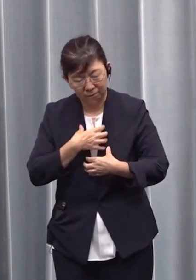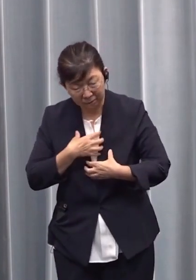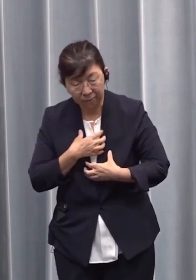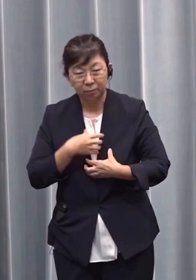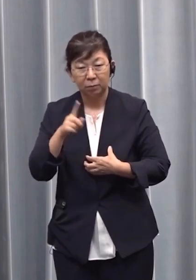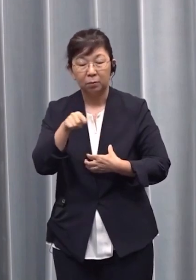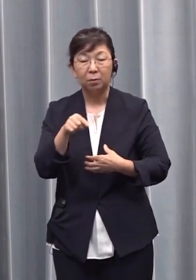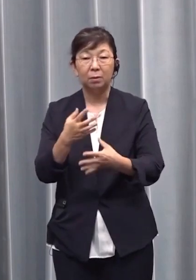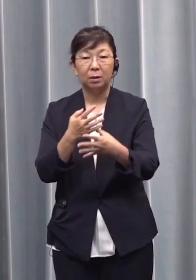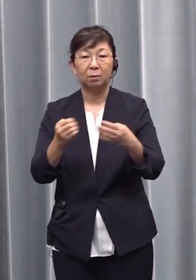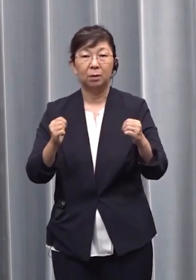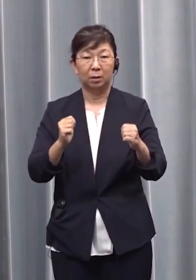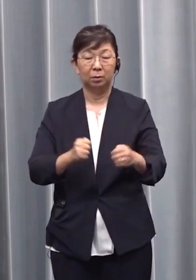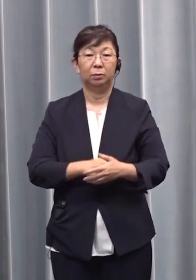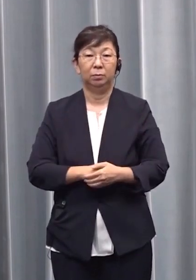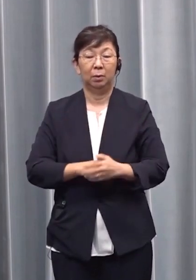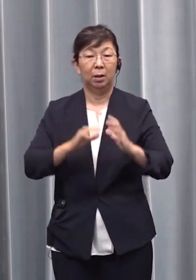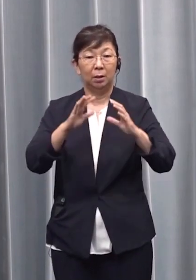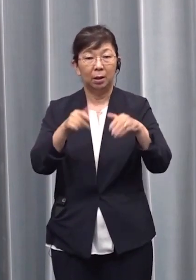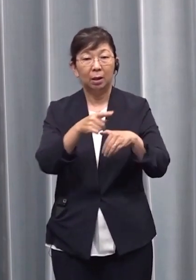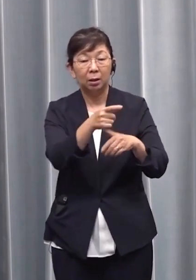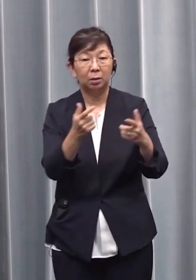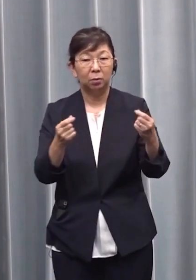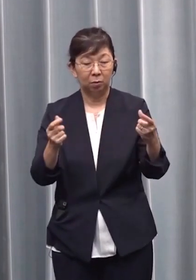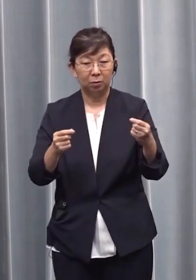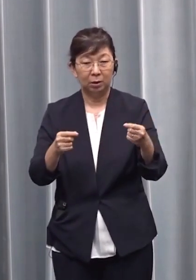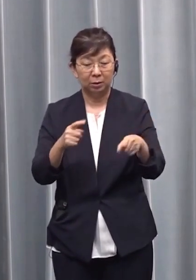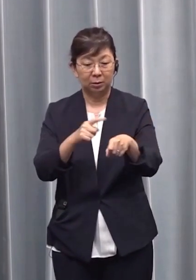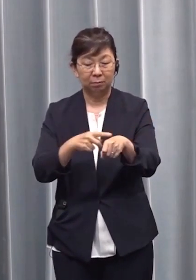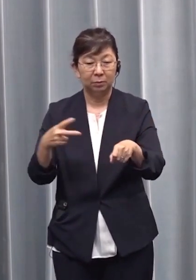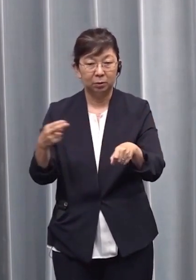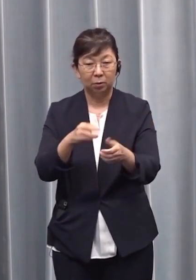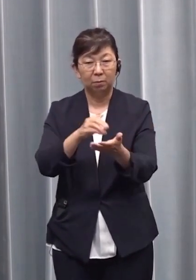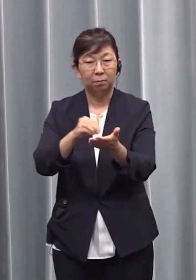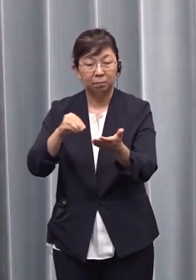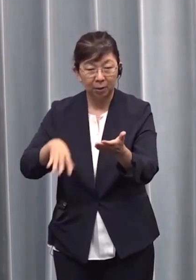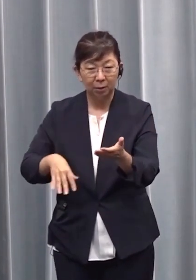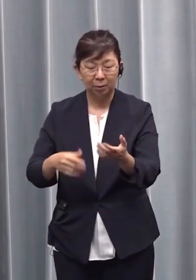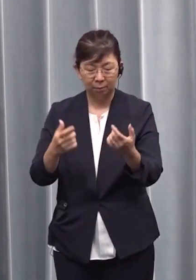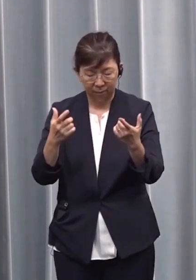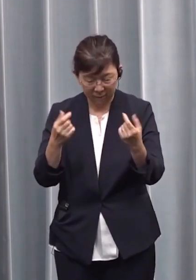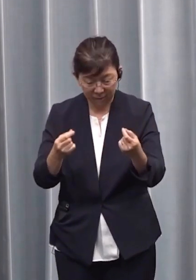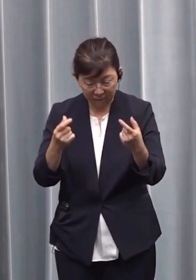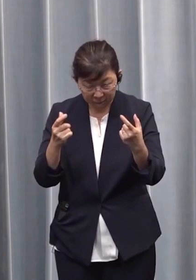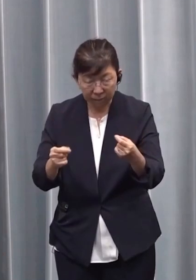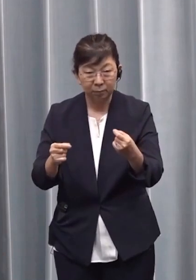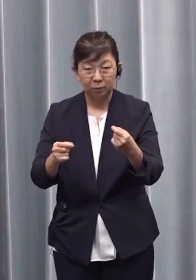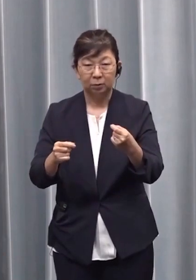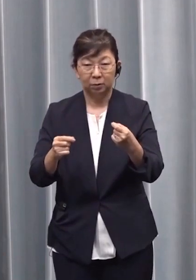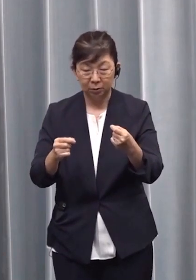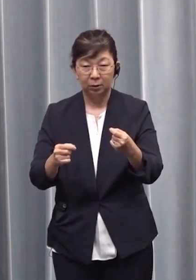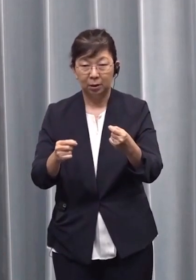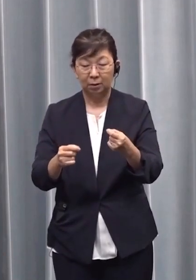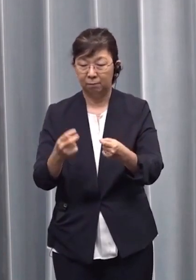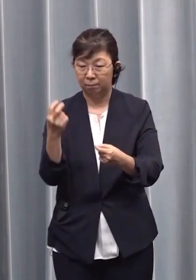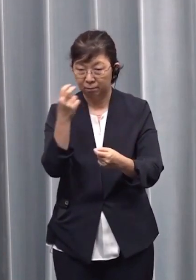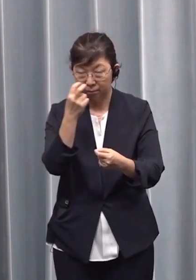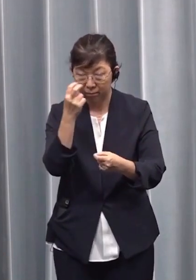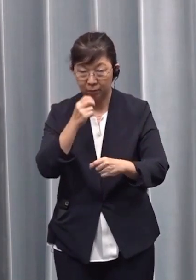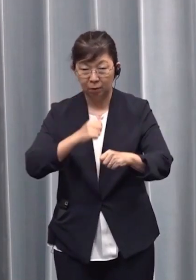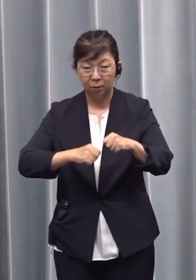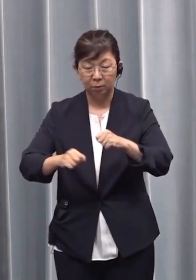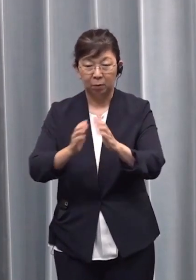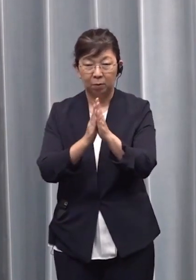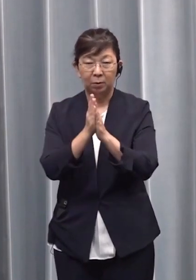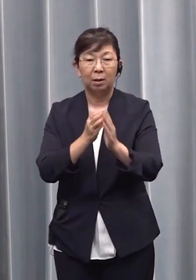非常に多いと、海外のように時効を撤廃して徹底して自分たち の, 事, 件あの事案を時効なしで取り組んでもらえるよう